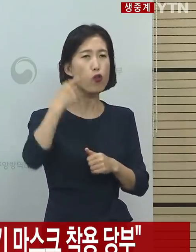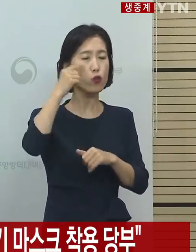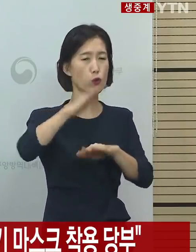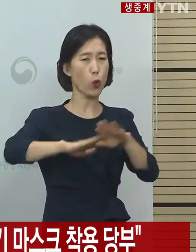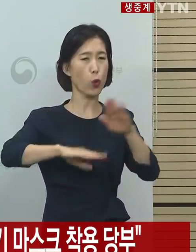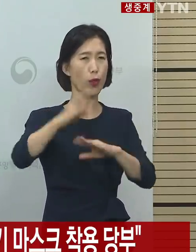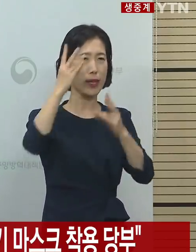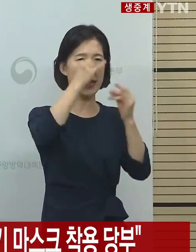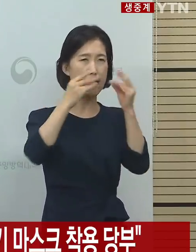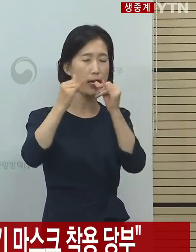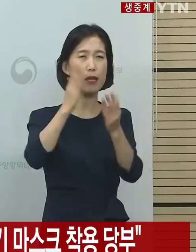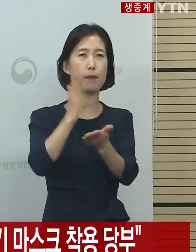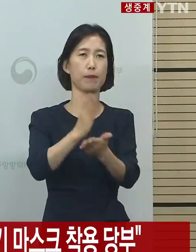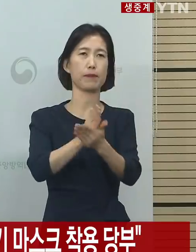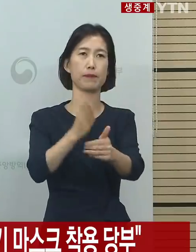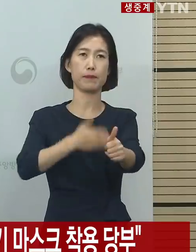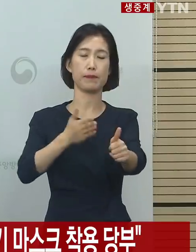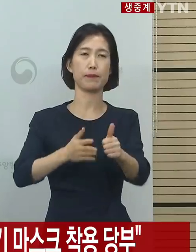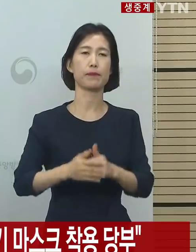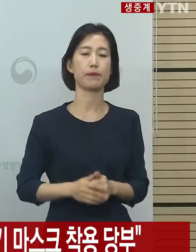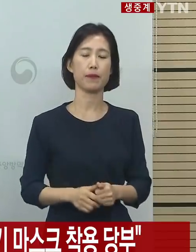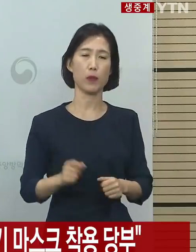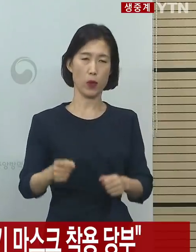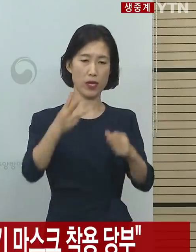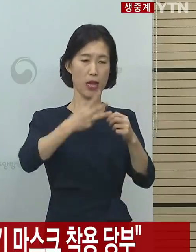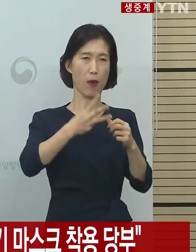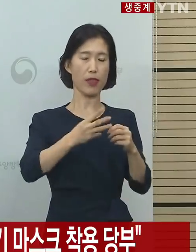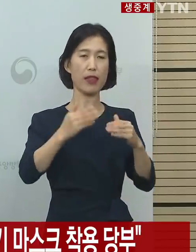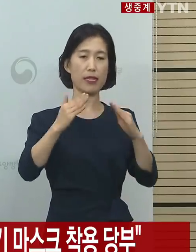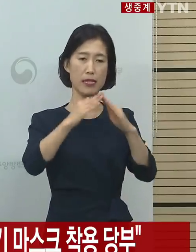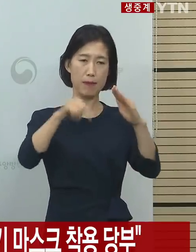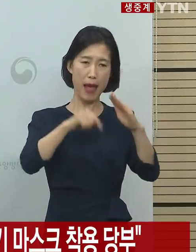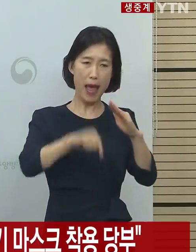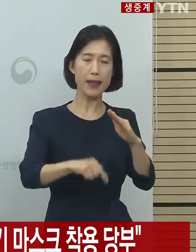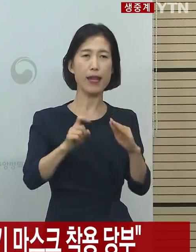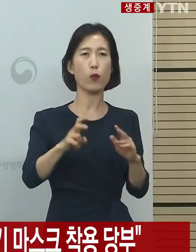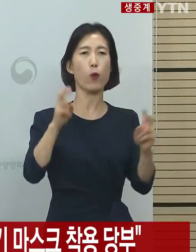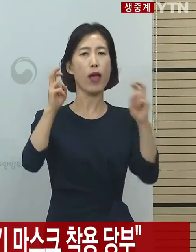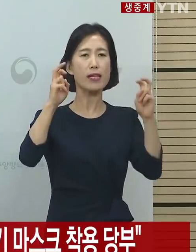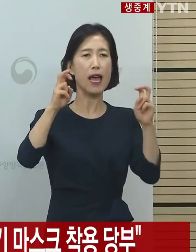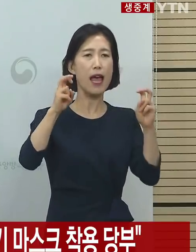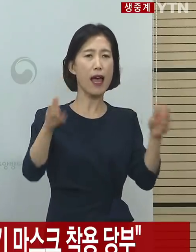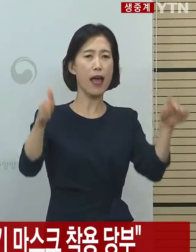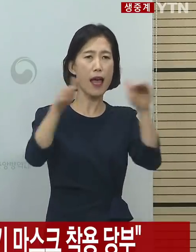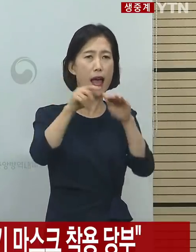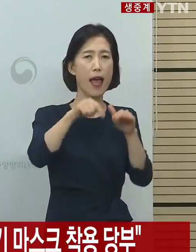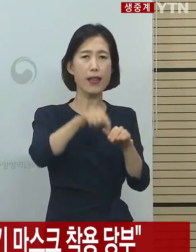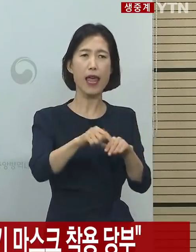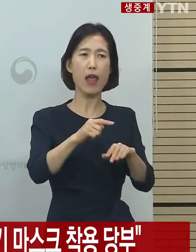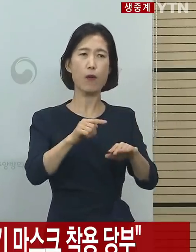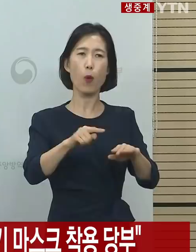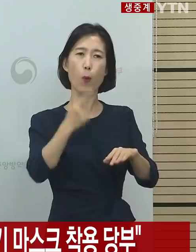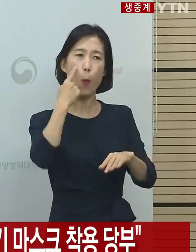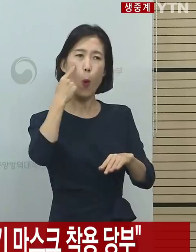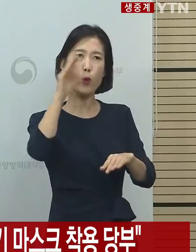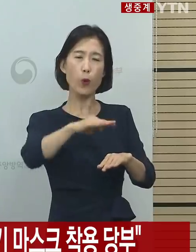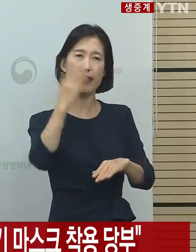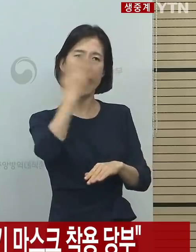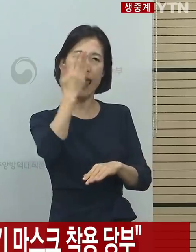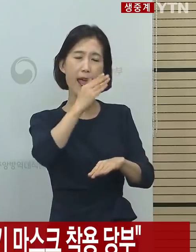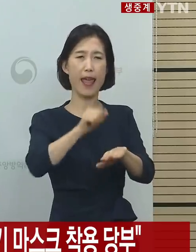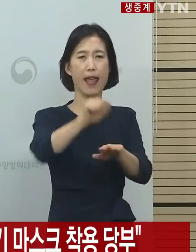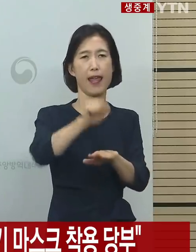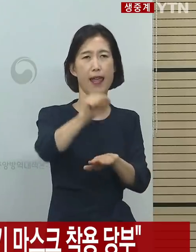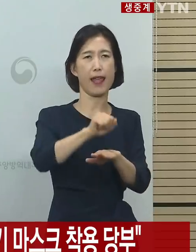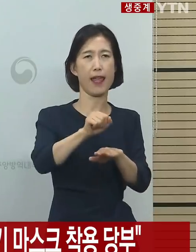것이 좋겠습니다. 세 번째는 집안이나 직장의 주변의 노출 표면을 깨끗이 닦아주는